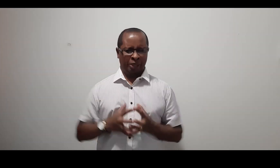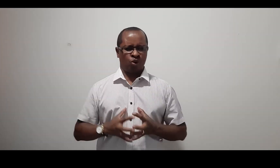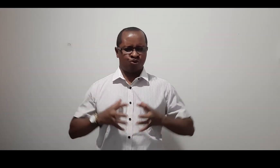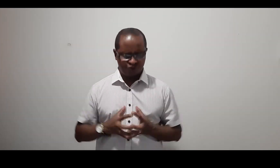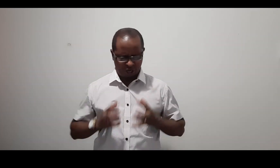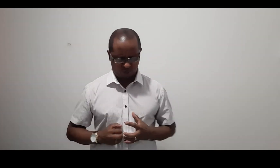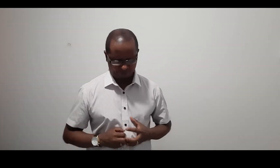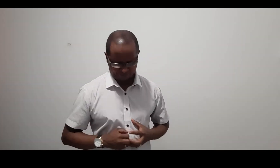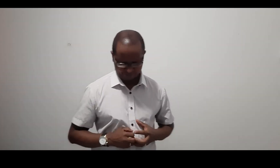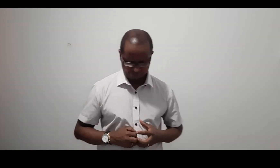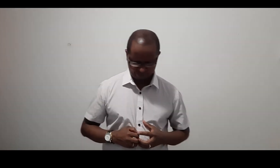mameno ny fony ao.